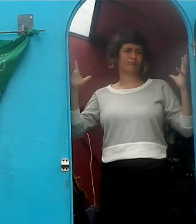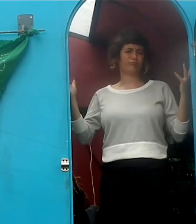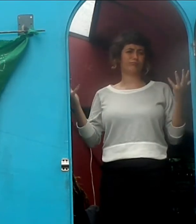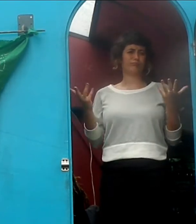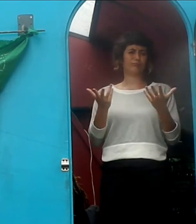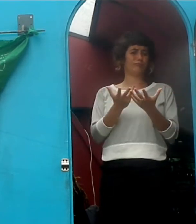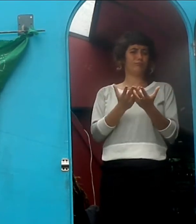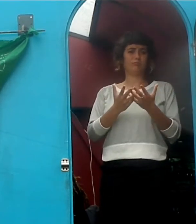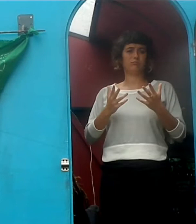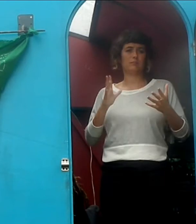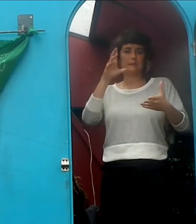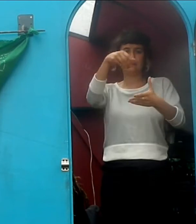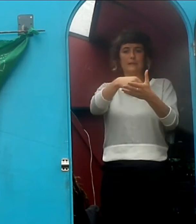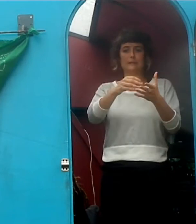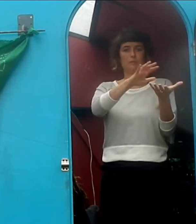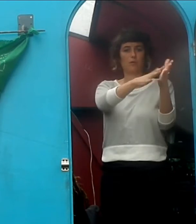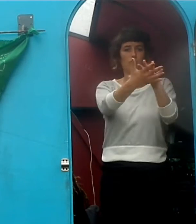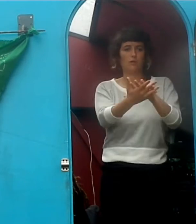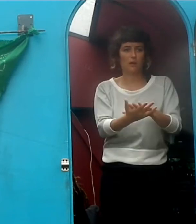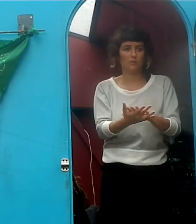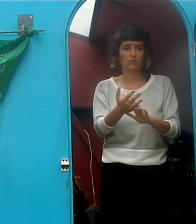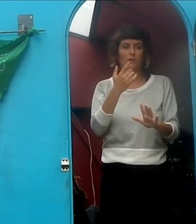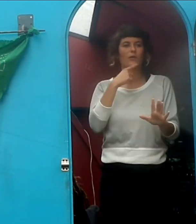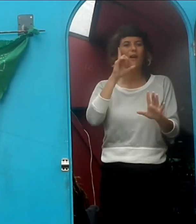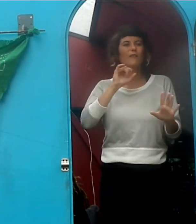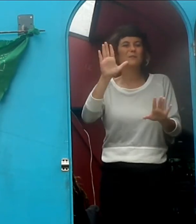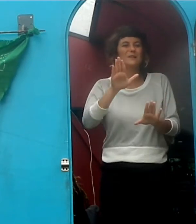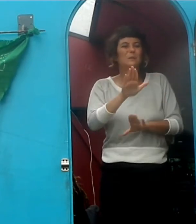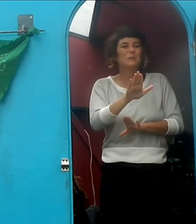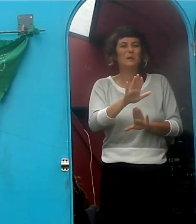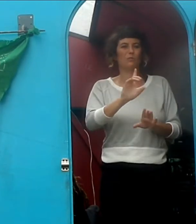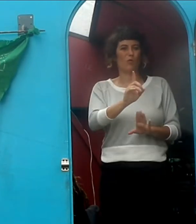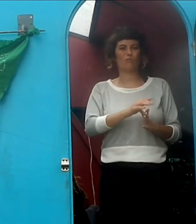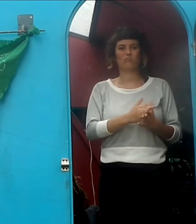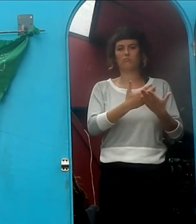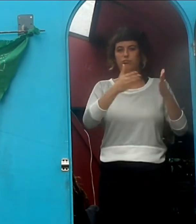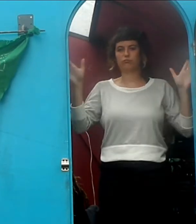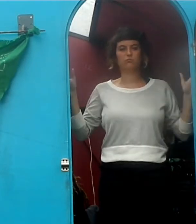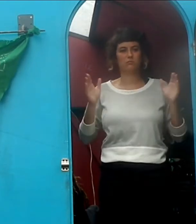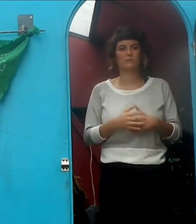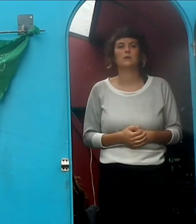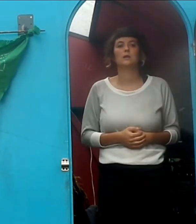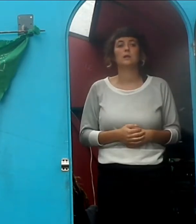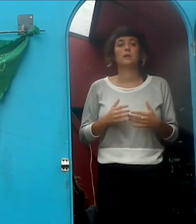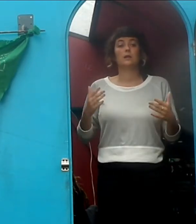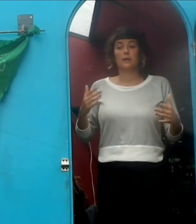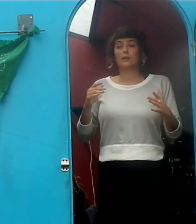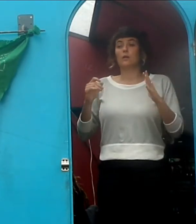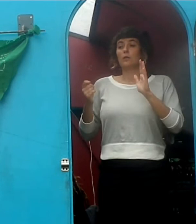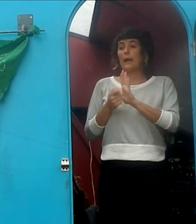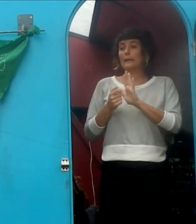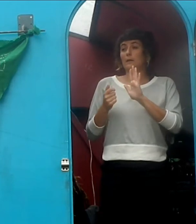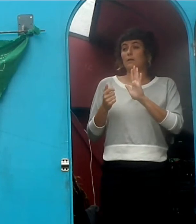santé, des chômeurs, des chômeuses, etc. Donc ça réunit énormément de personnes et ça dépasse un peu les réseaux féministes.